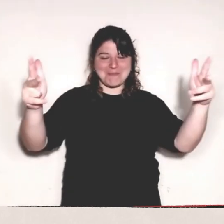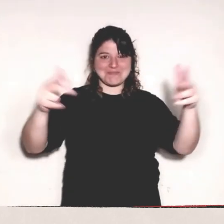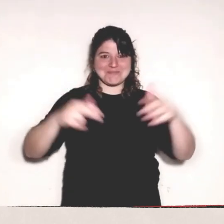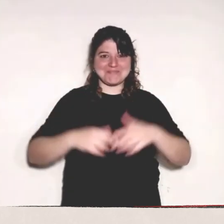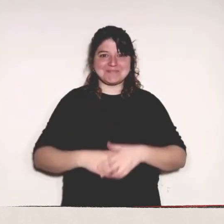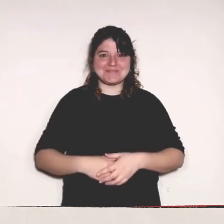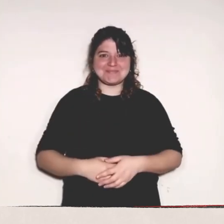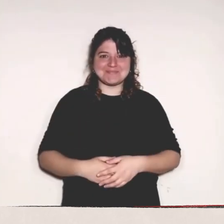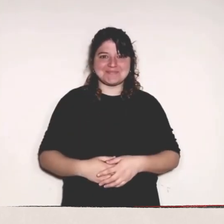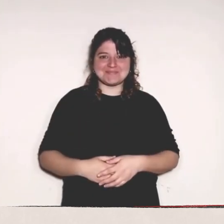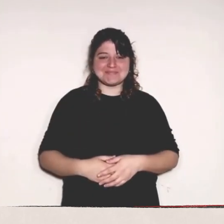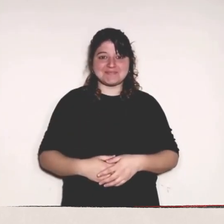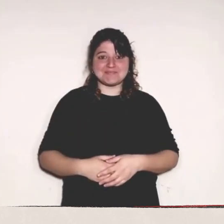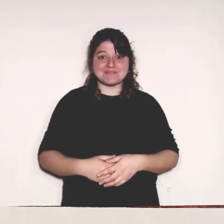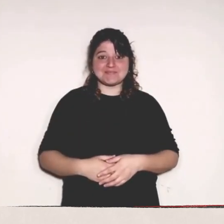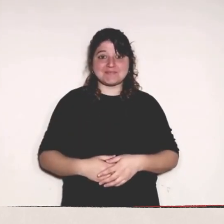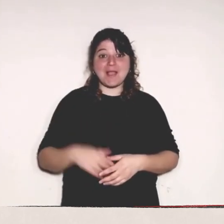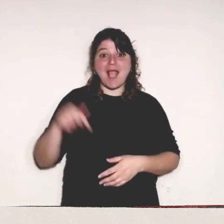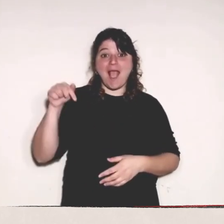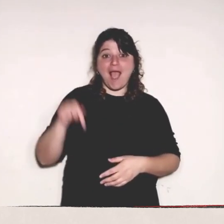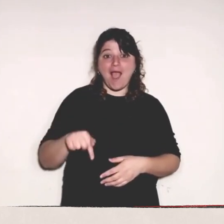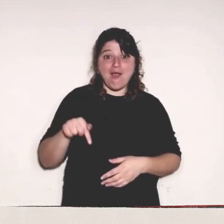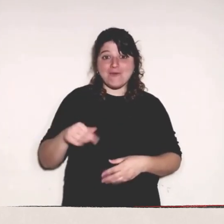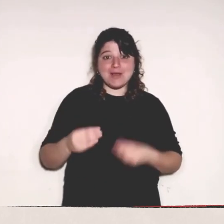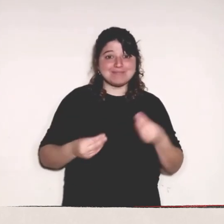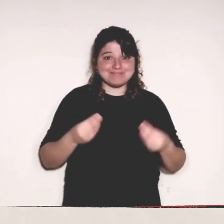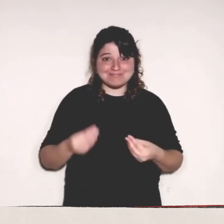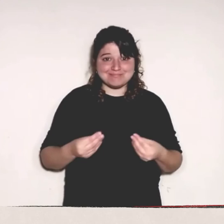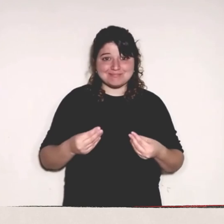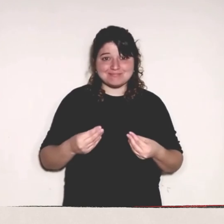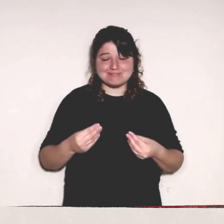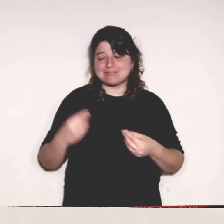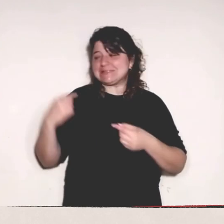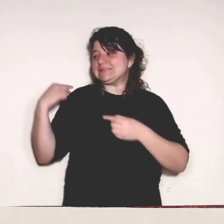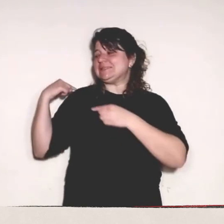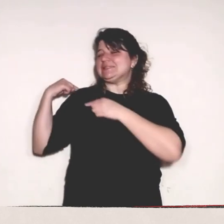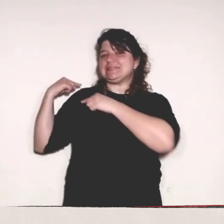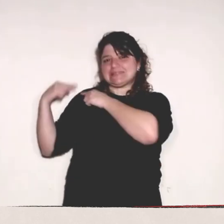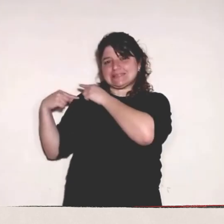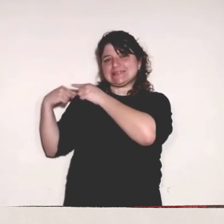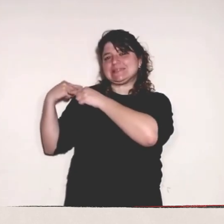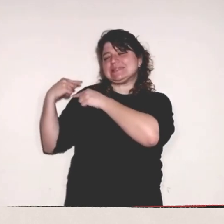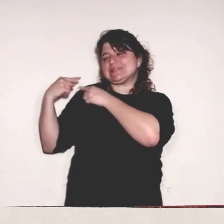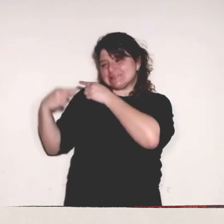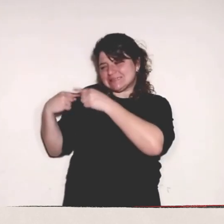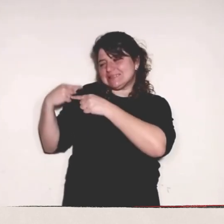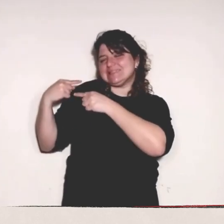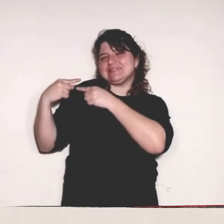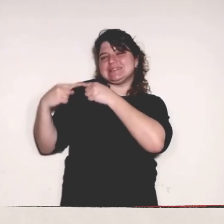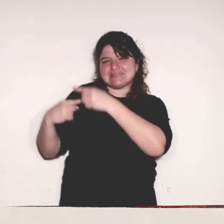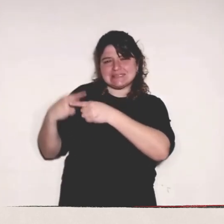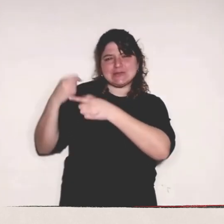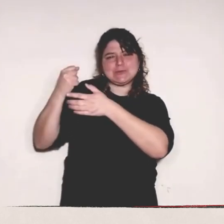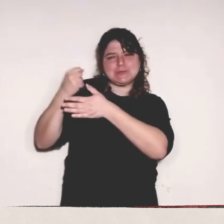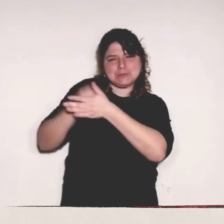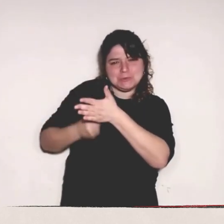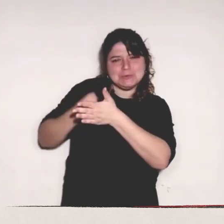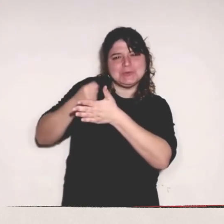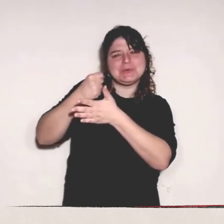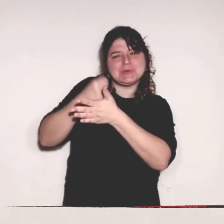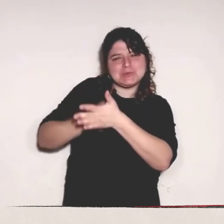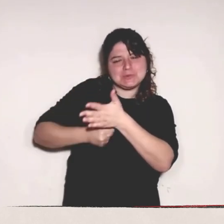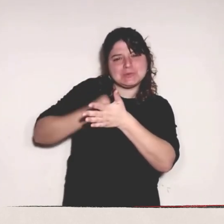y estas lenguas de señas fueron evolucionando con el tiempo hasta que se fusionaron en una